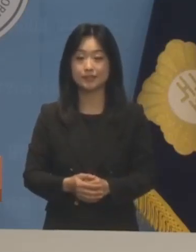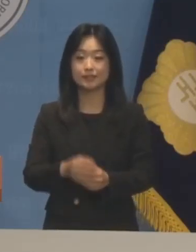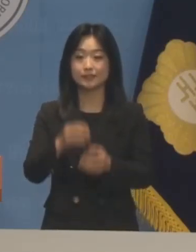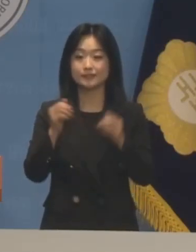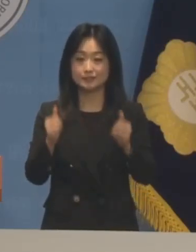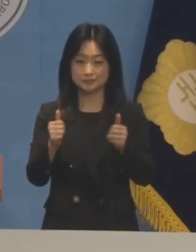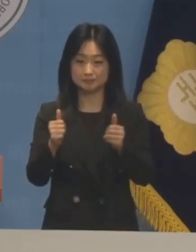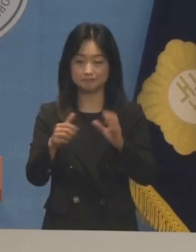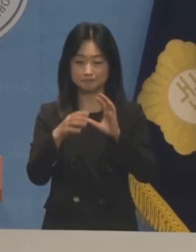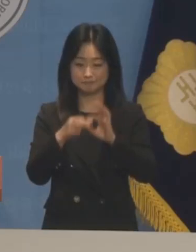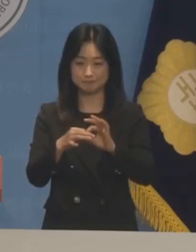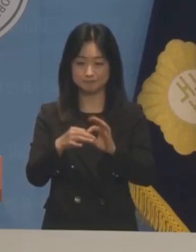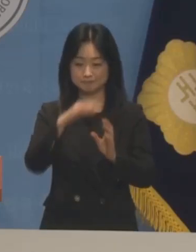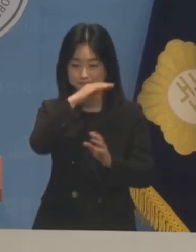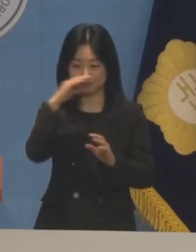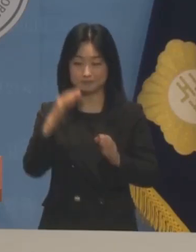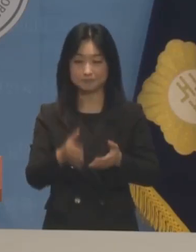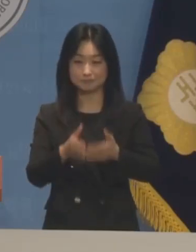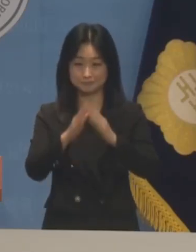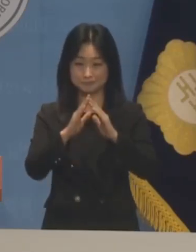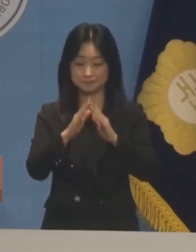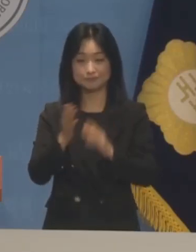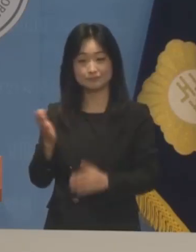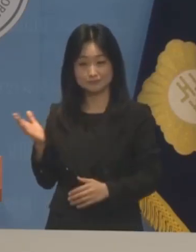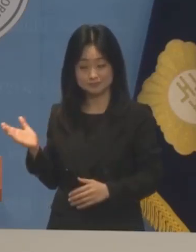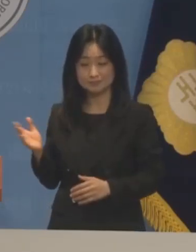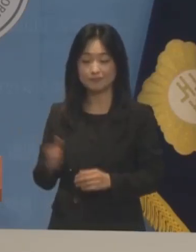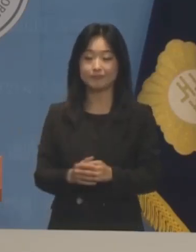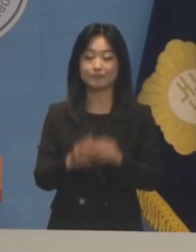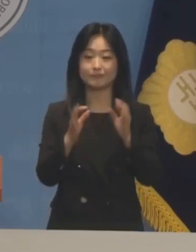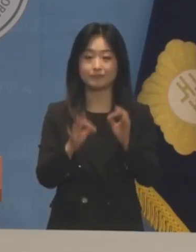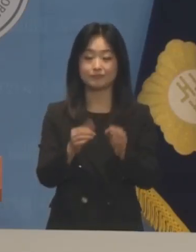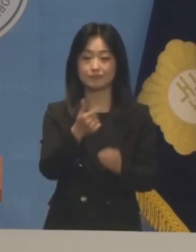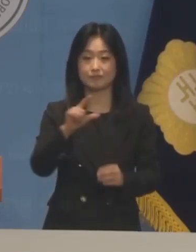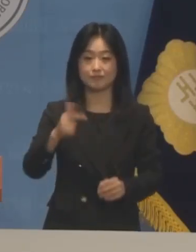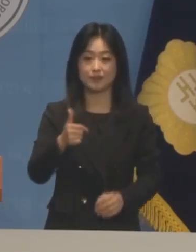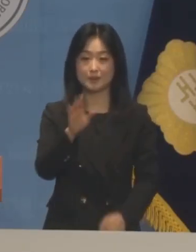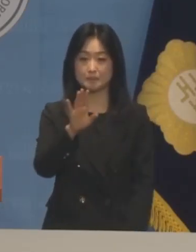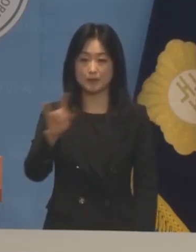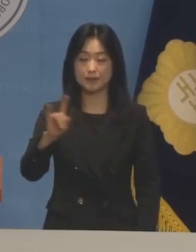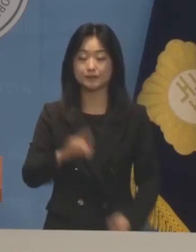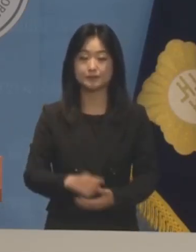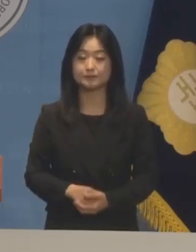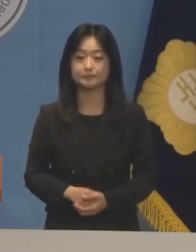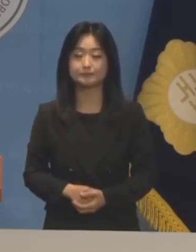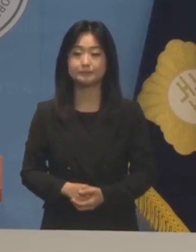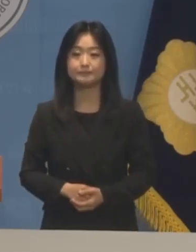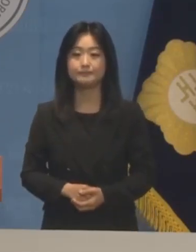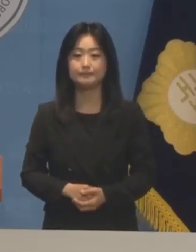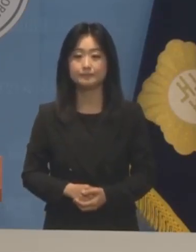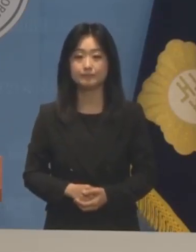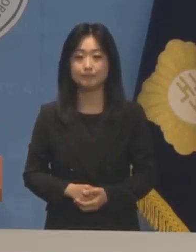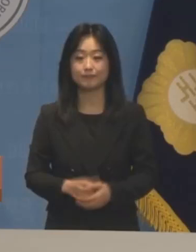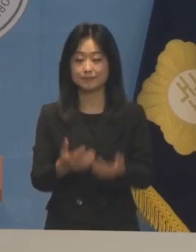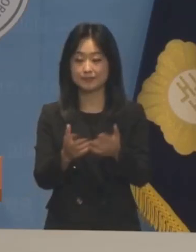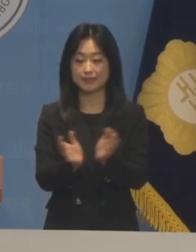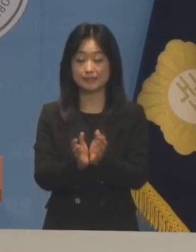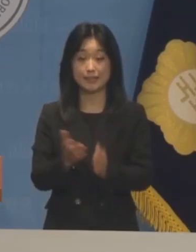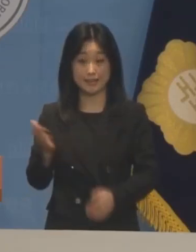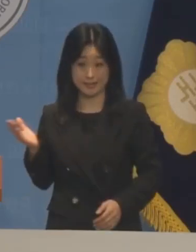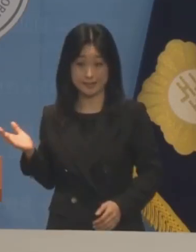세우기 시민행동 상임대표 김한매입니다. 금일 저희